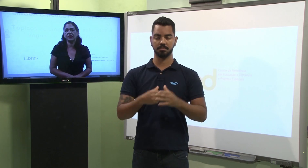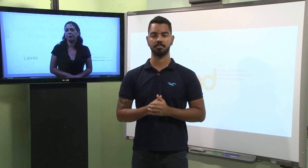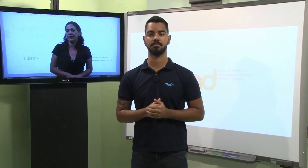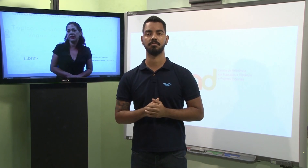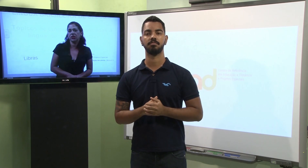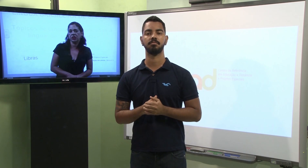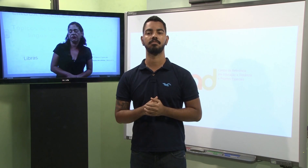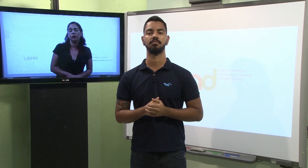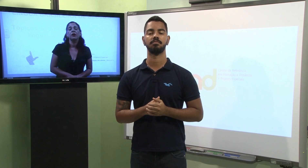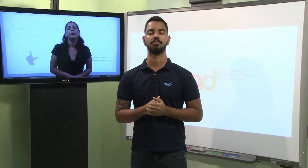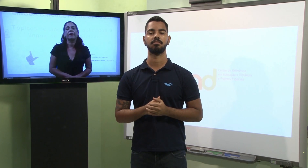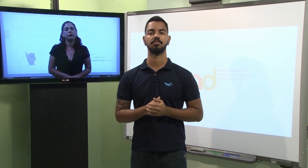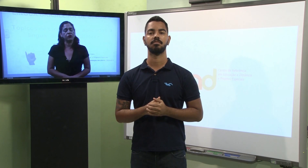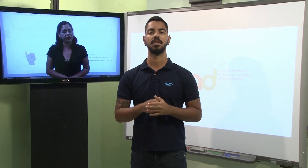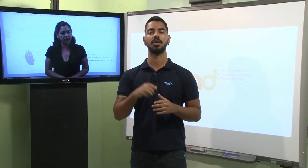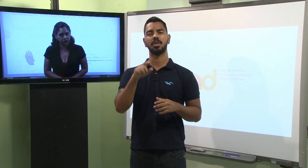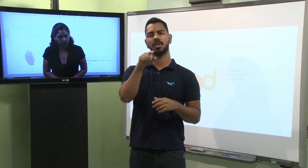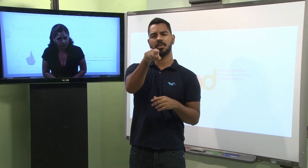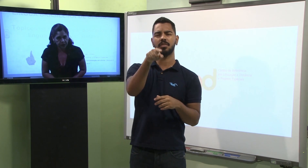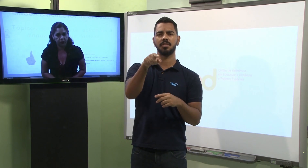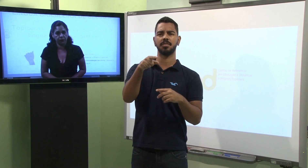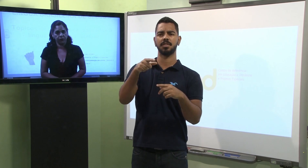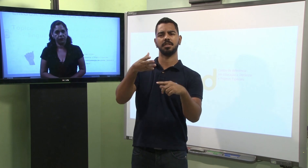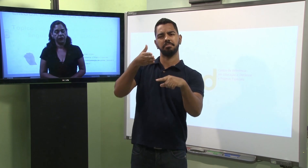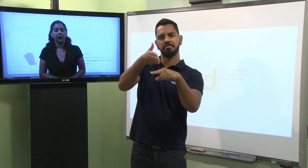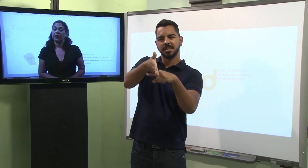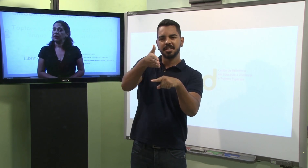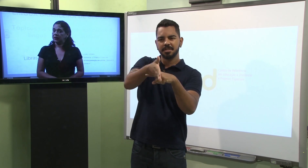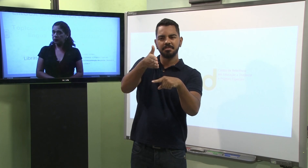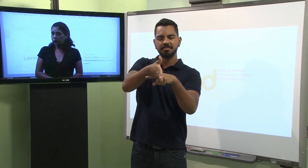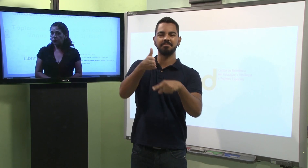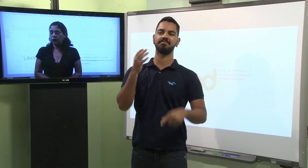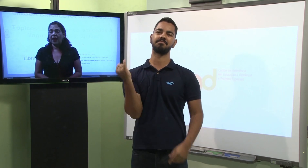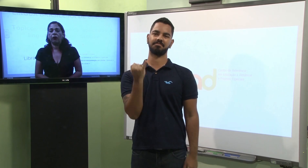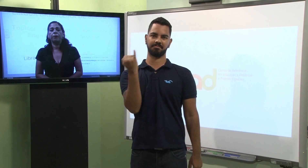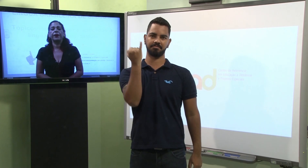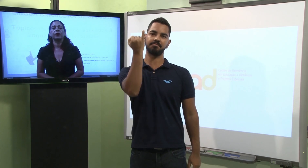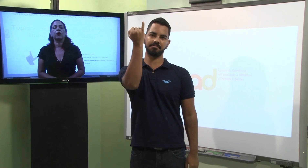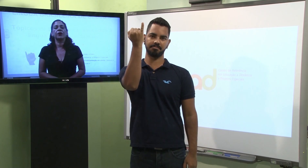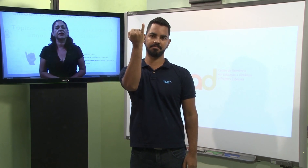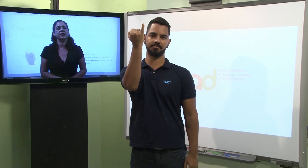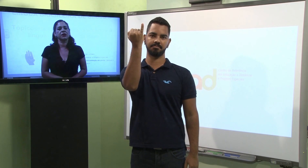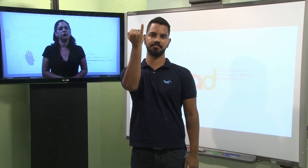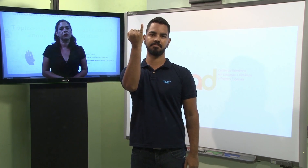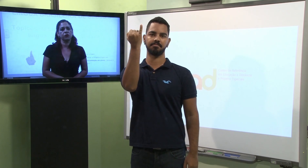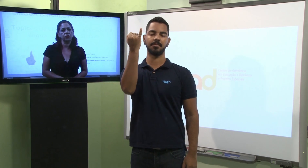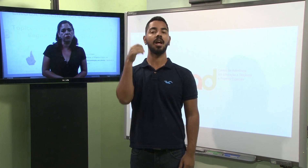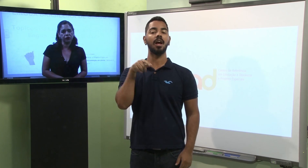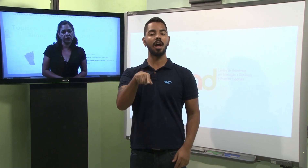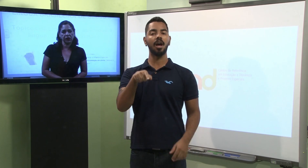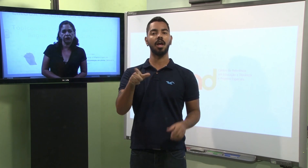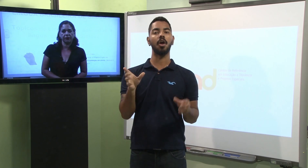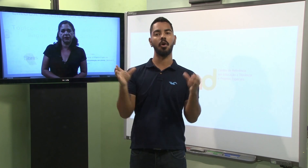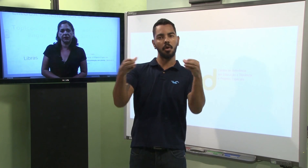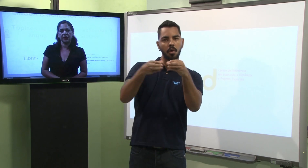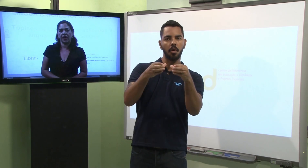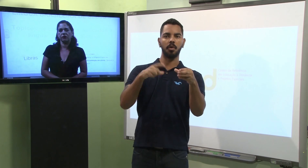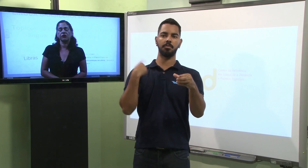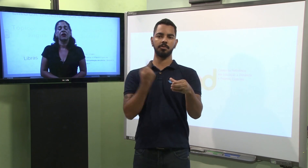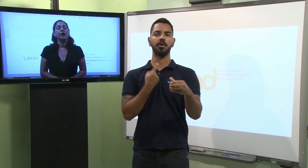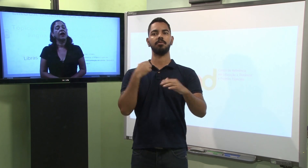todos vocês é imprescindível para o sucesso do nosso grupo. Segundo, acompanhe com atenção o estudo dos